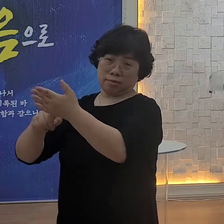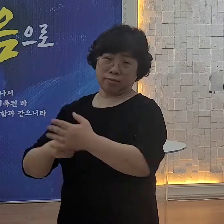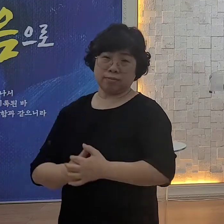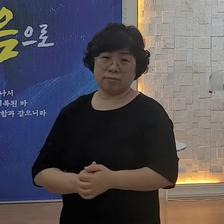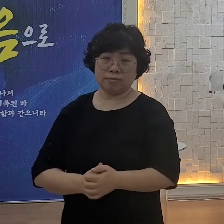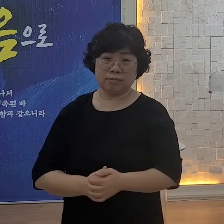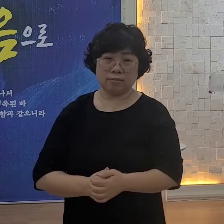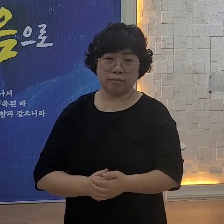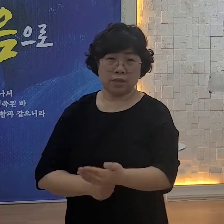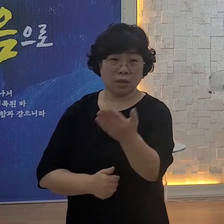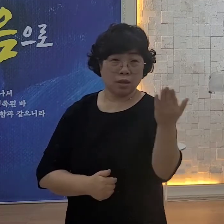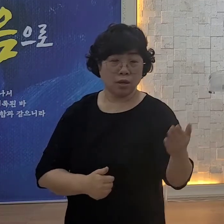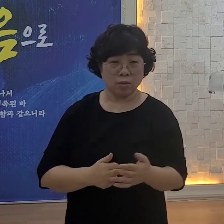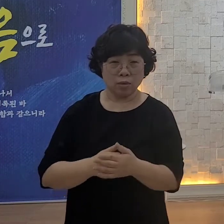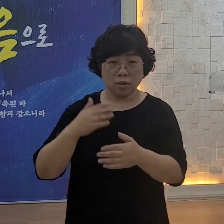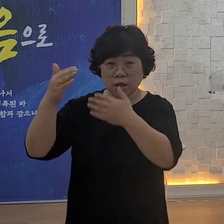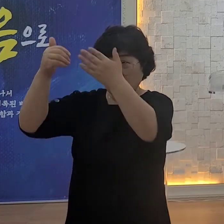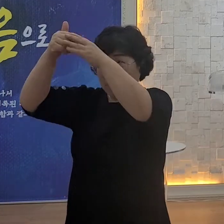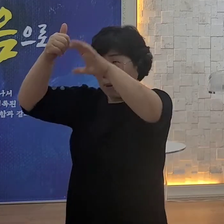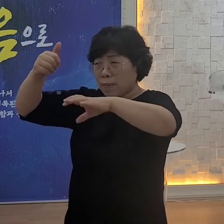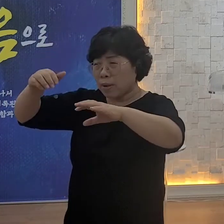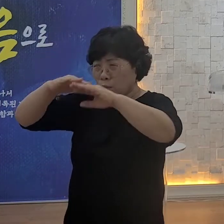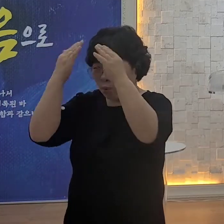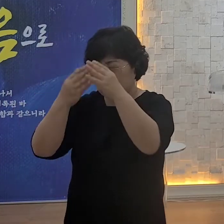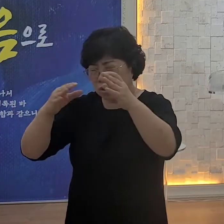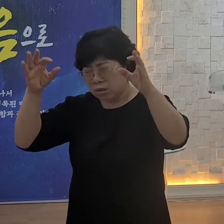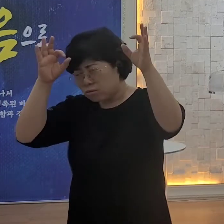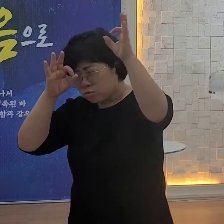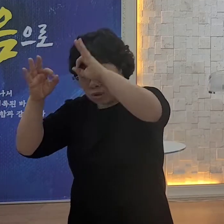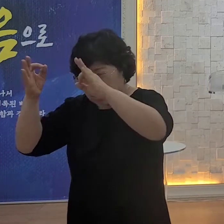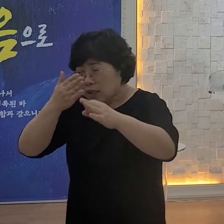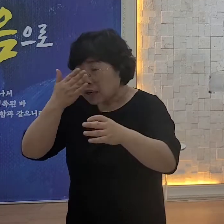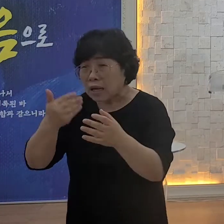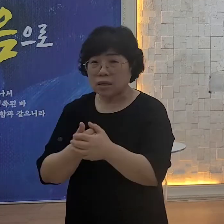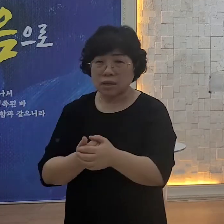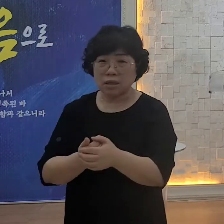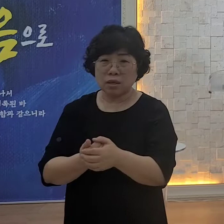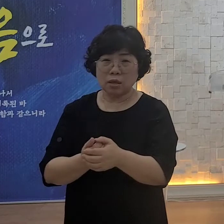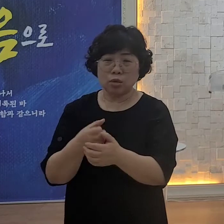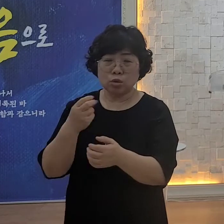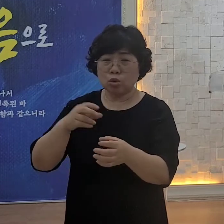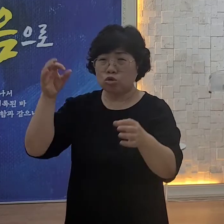여러분, 하나님께 우리가 모든 것을 구할 수 있고, 여러분, 구하기만 하면,